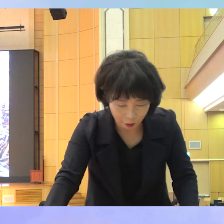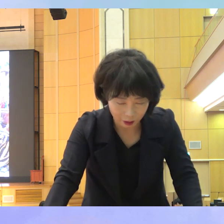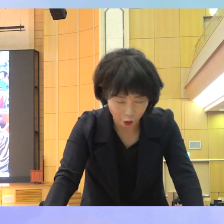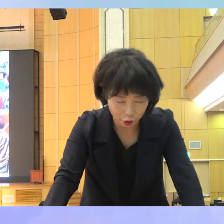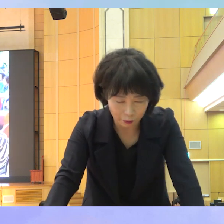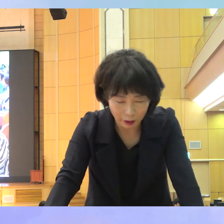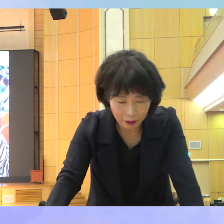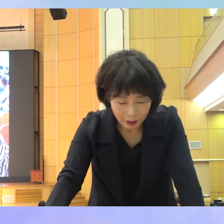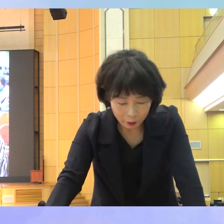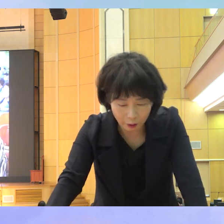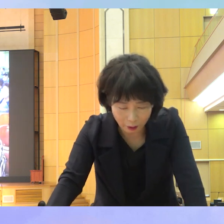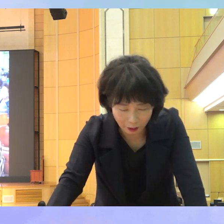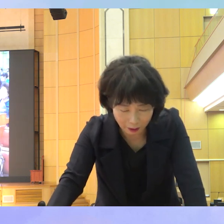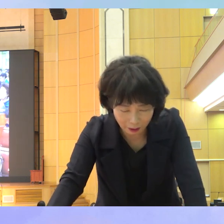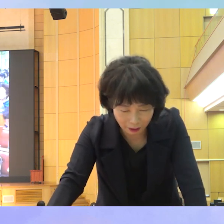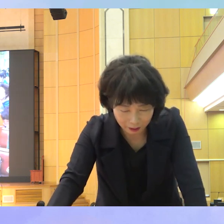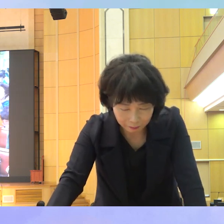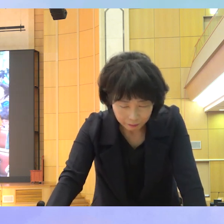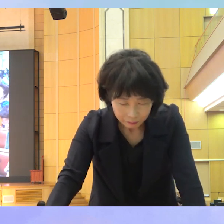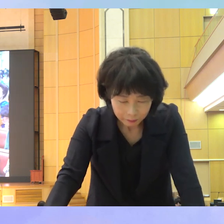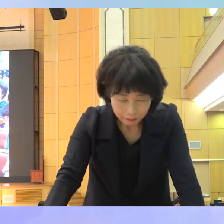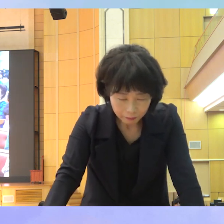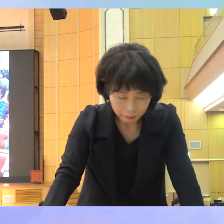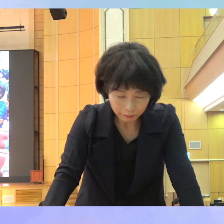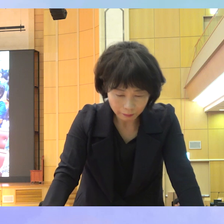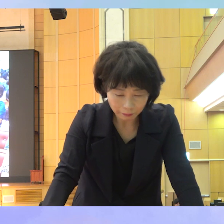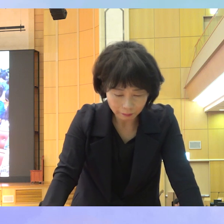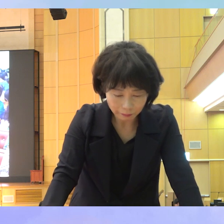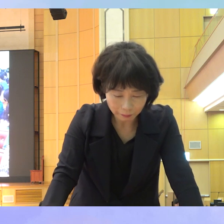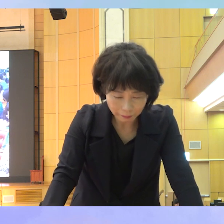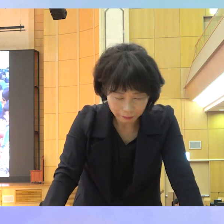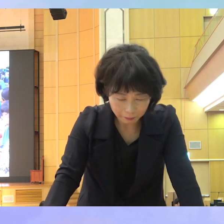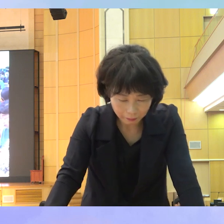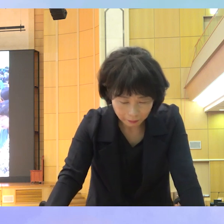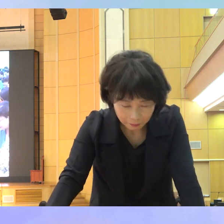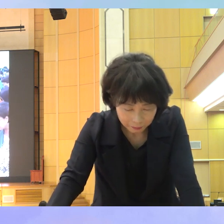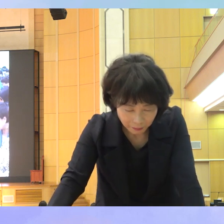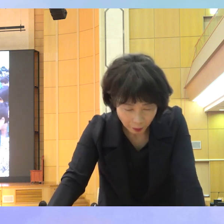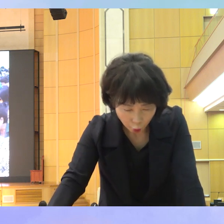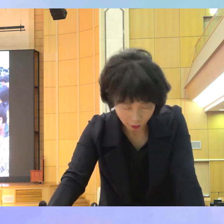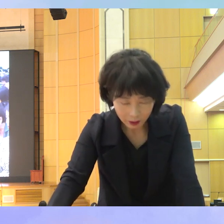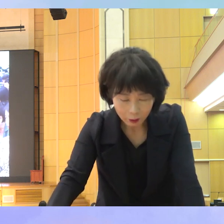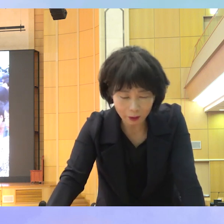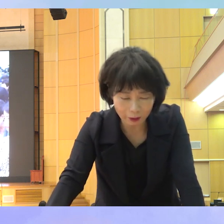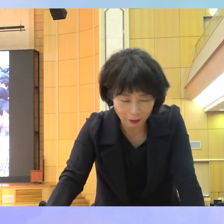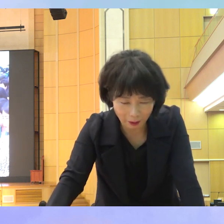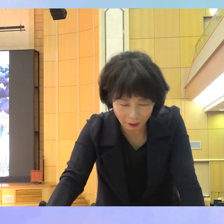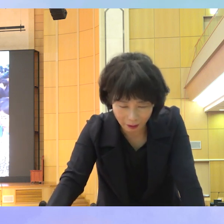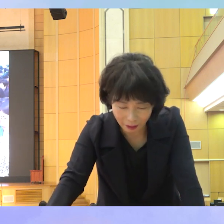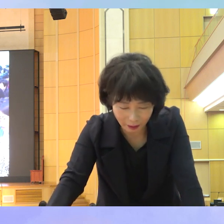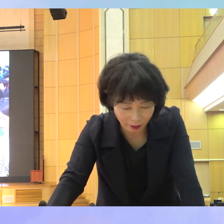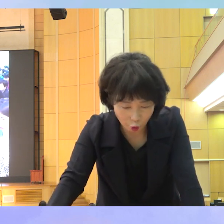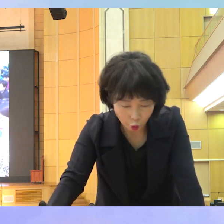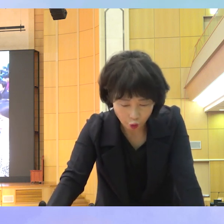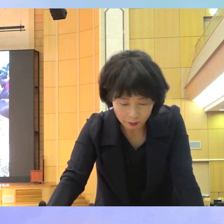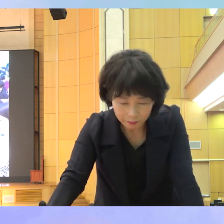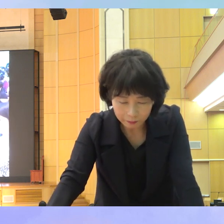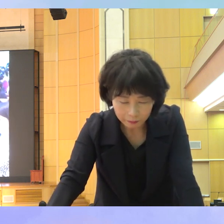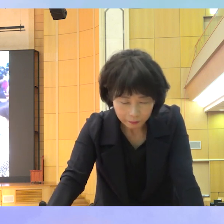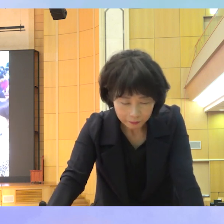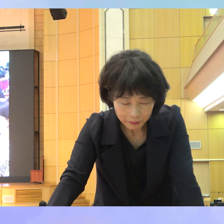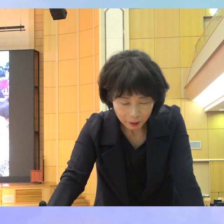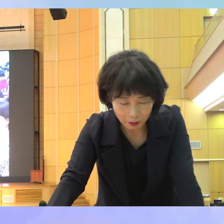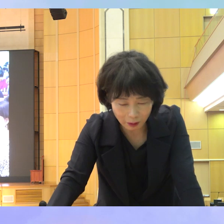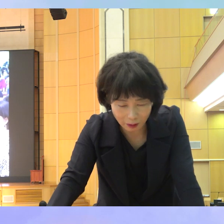주도하시고 도우시는 것이지만 우리의 행위의 노력도 반드시 필요하다고 얘기하고